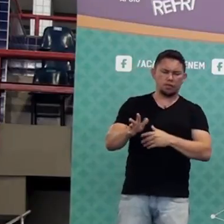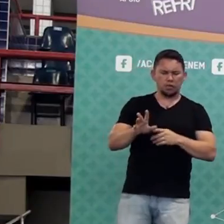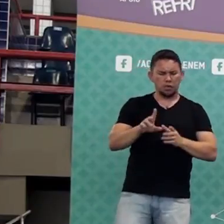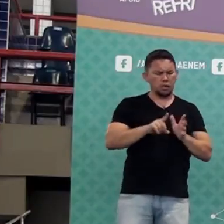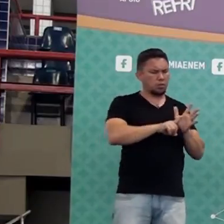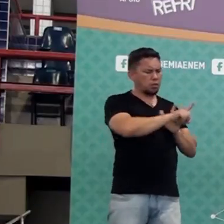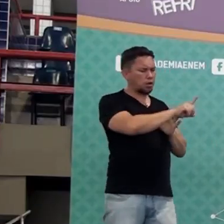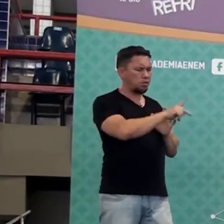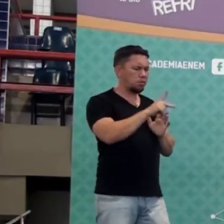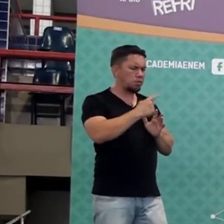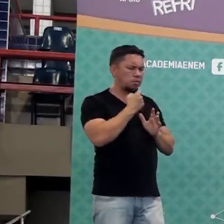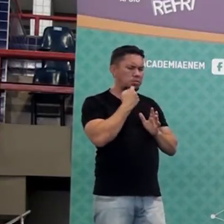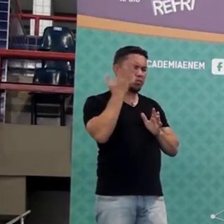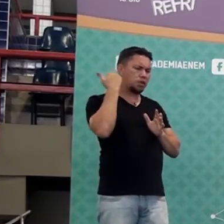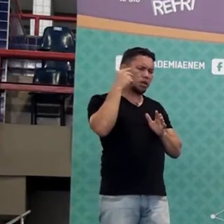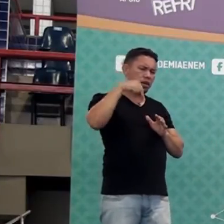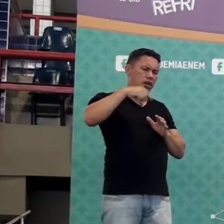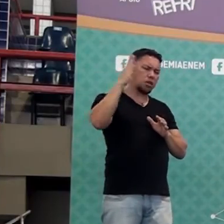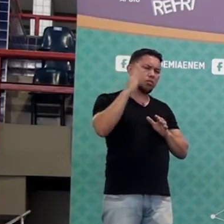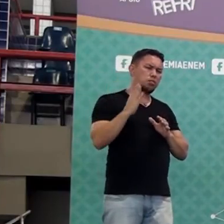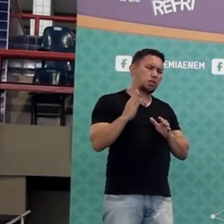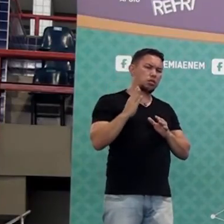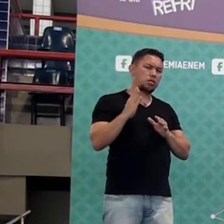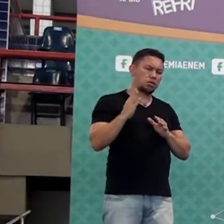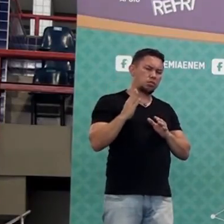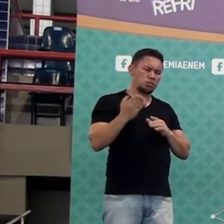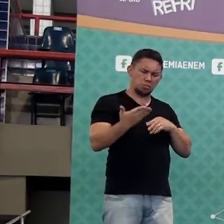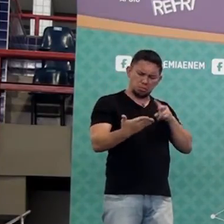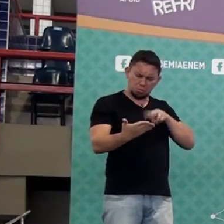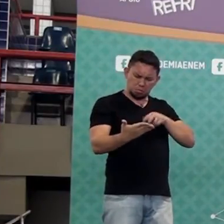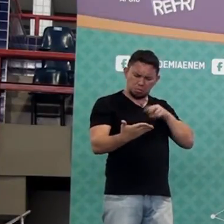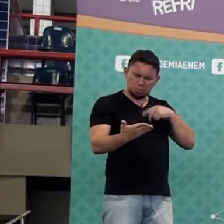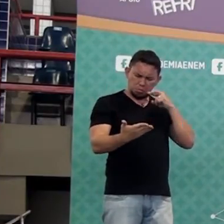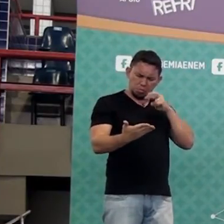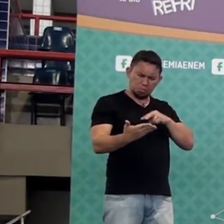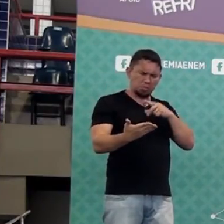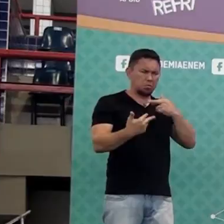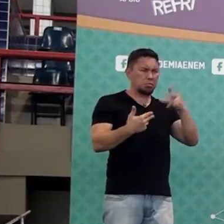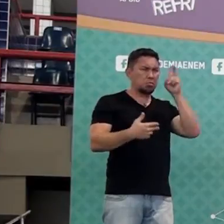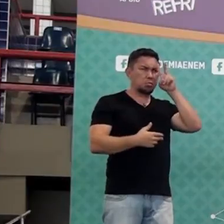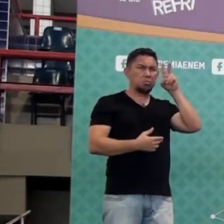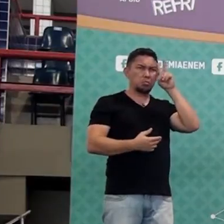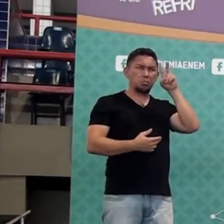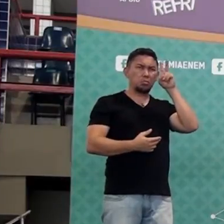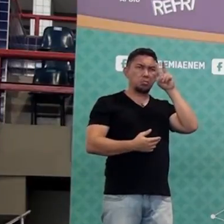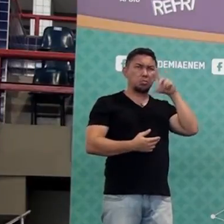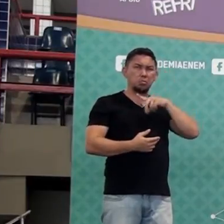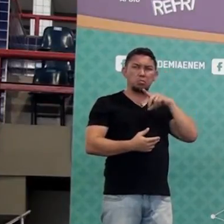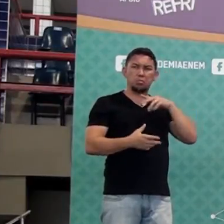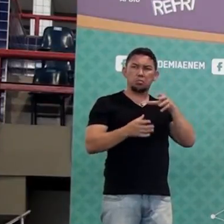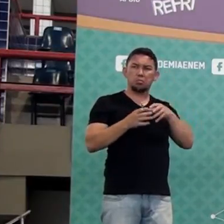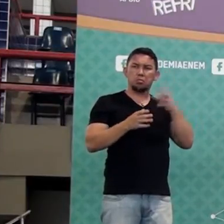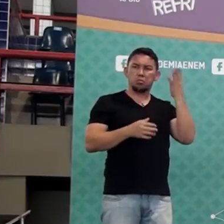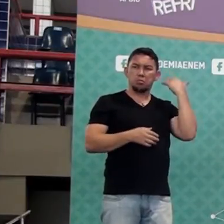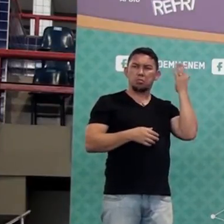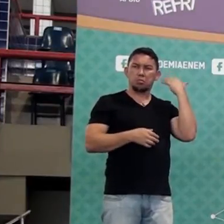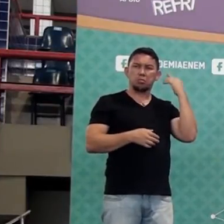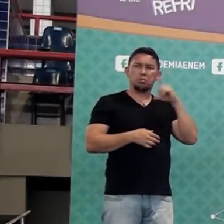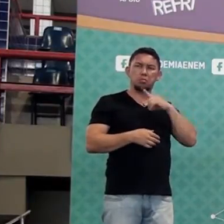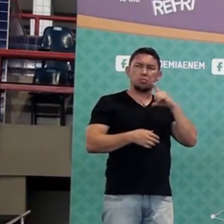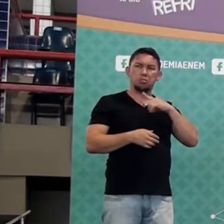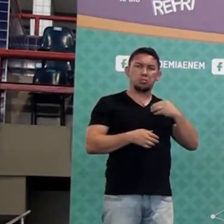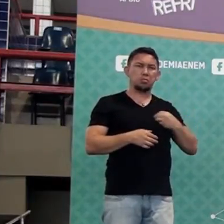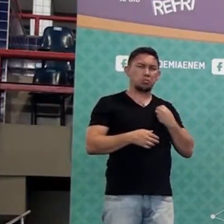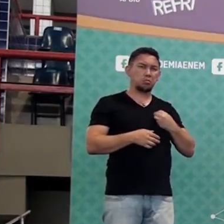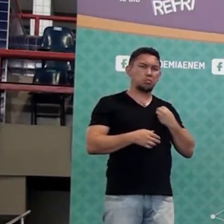um acidente também aqui no Brasil? Eu já li, já vi, ou então eu me lembro, né? Porque tem uma galera aqui que já era